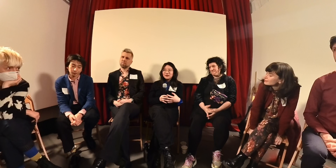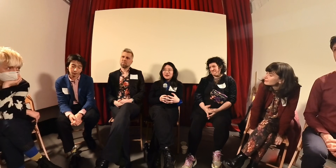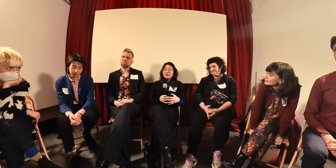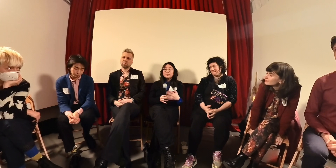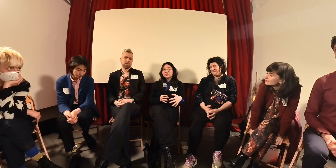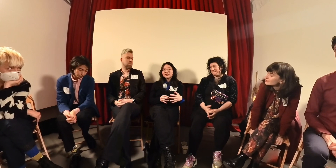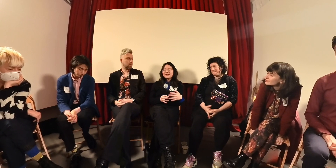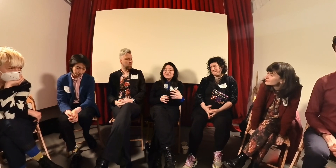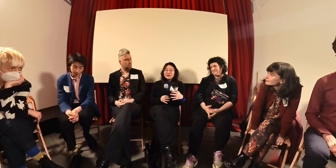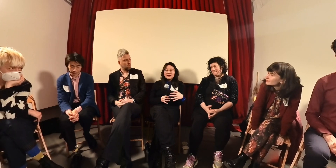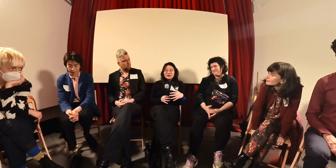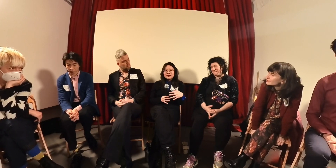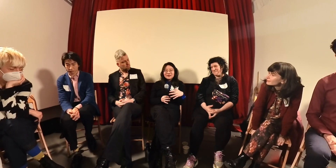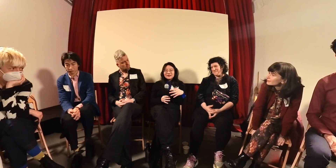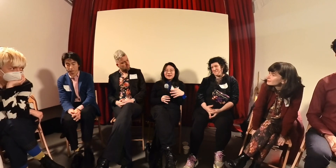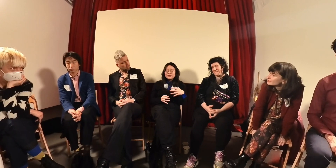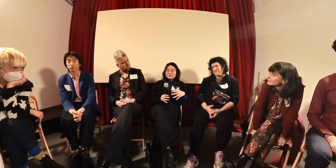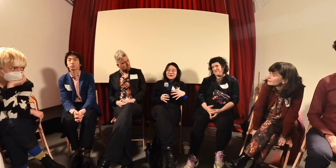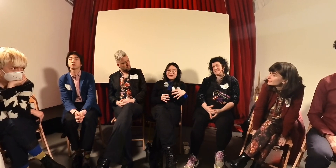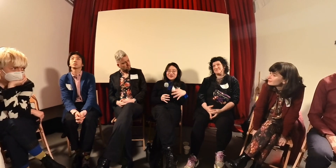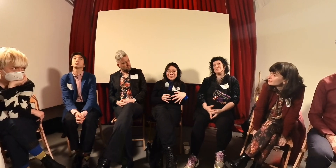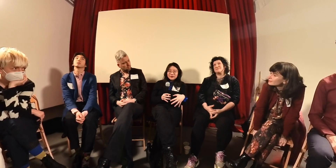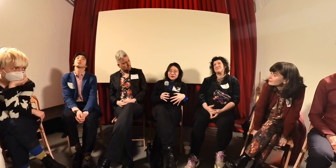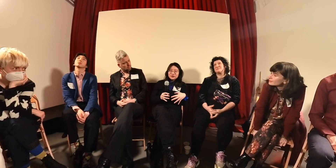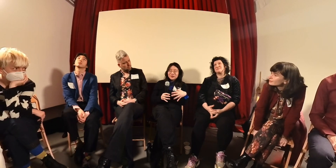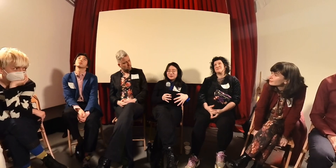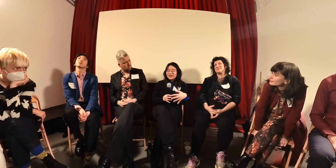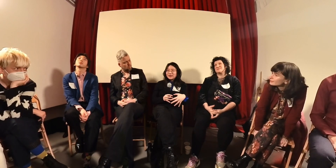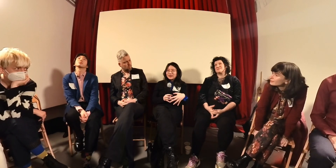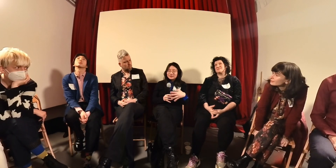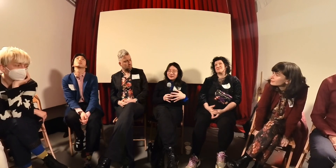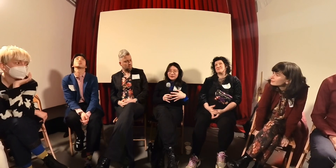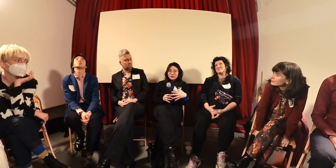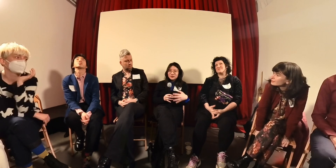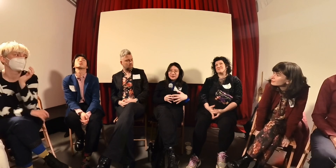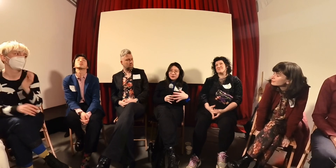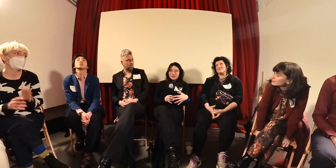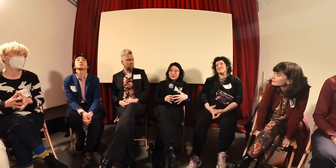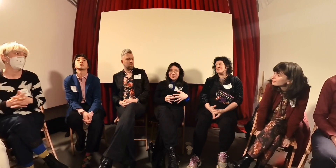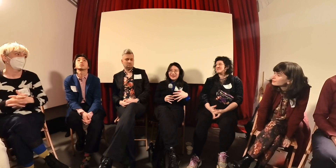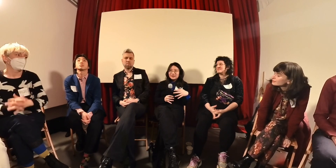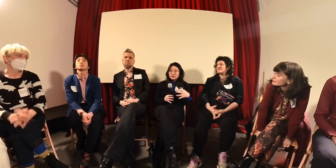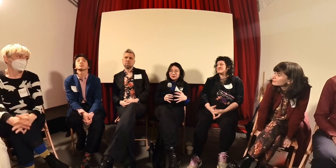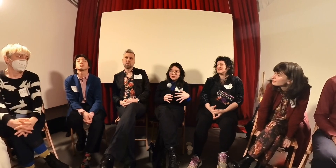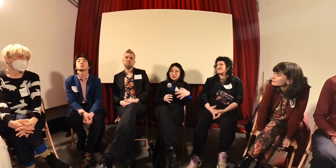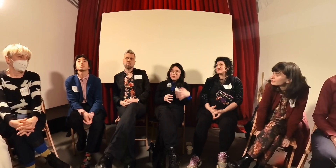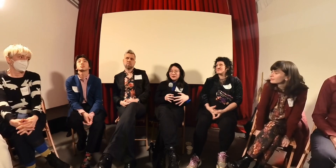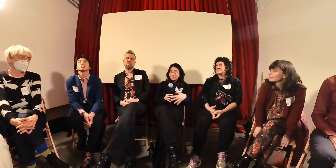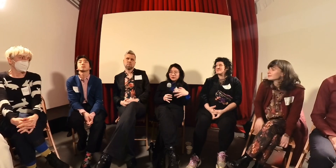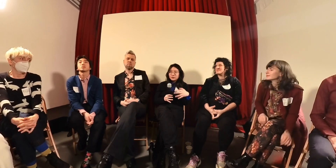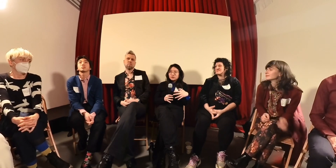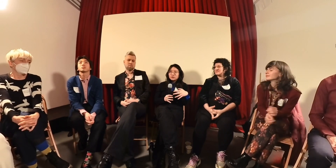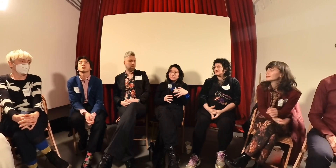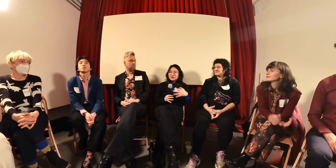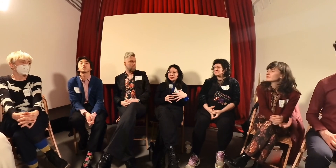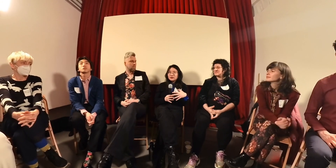národností. A protože já, jako ono nejde o to, že patřím k nějaké národnosti a vyrůstám jinde, ale spíš o tu